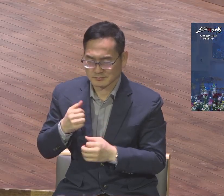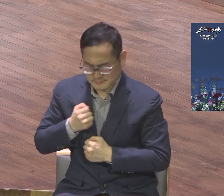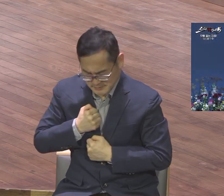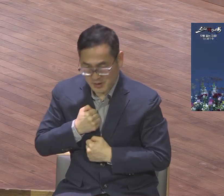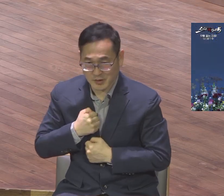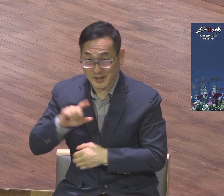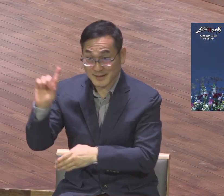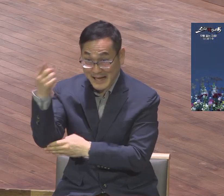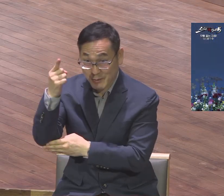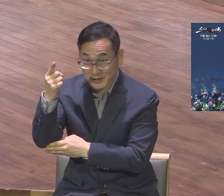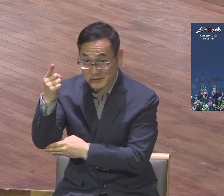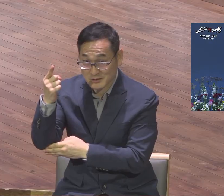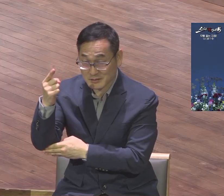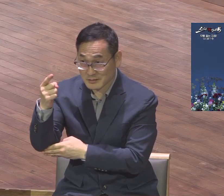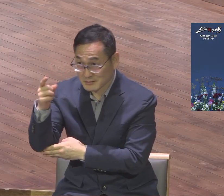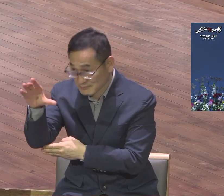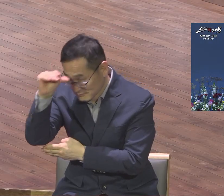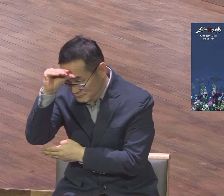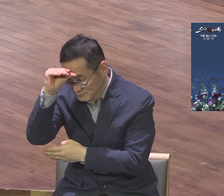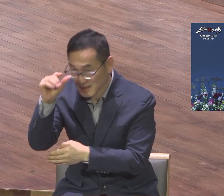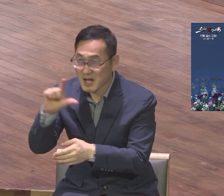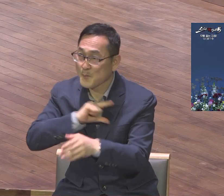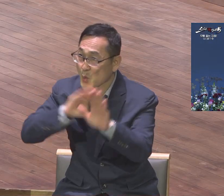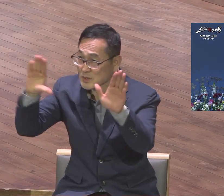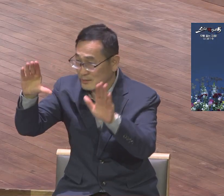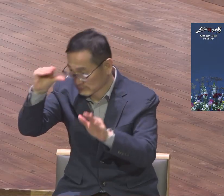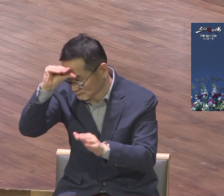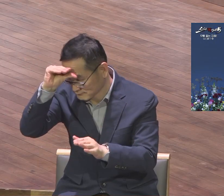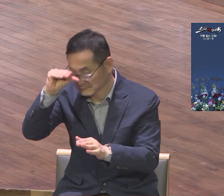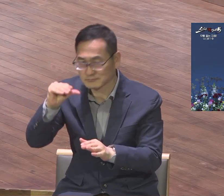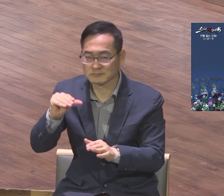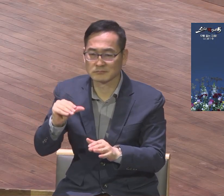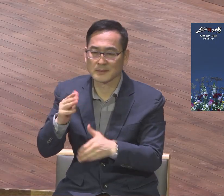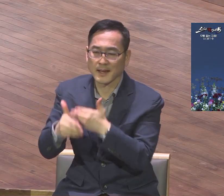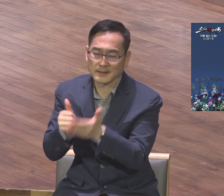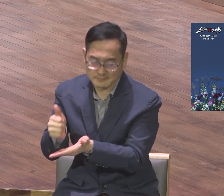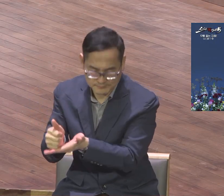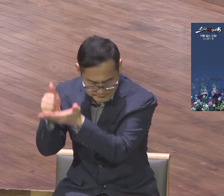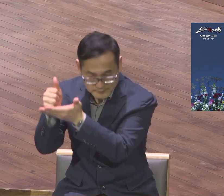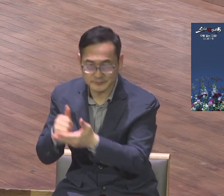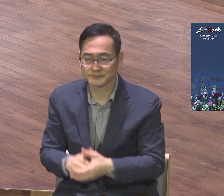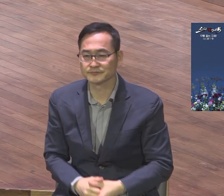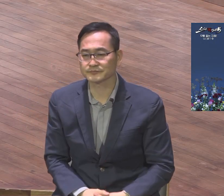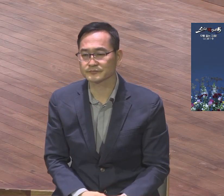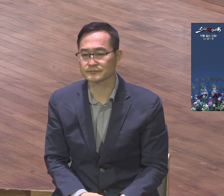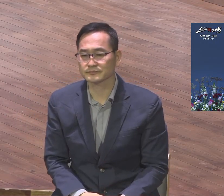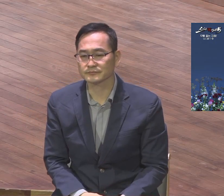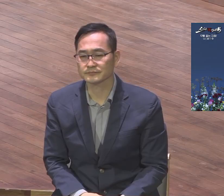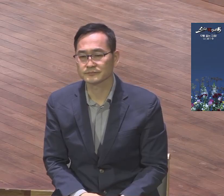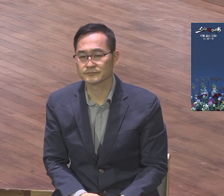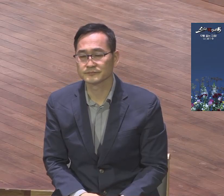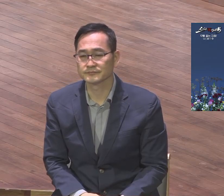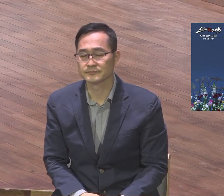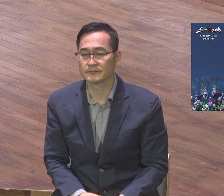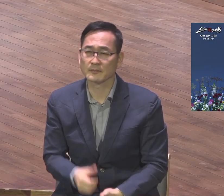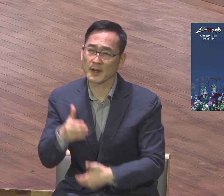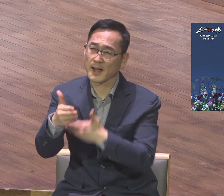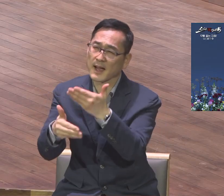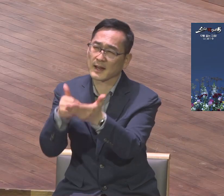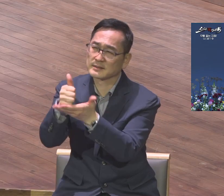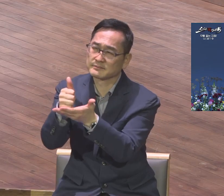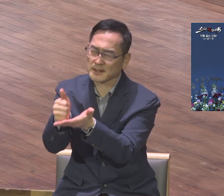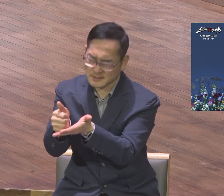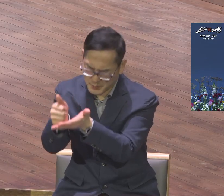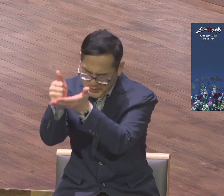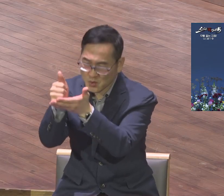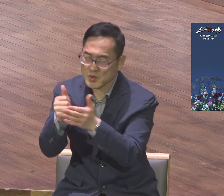다윗의 버금가는 그런 칭찬이지요. 그런데 오늘 본문에 보니까 이렇게 하나님 앞에 올바르게